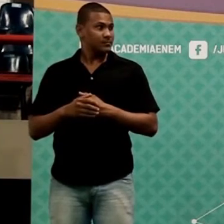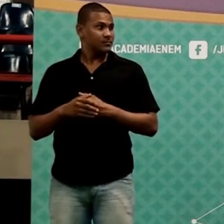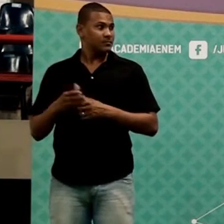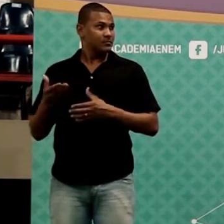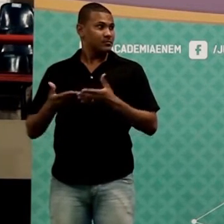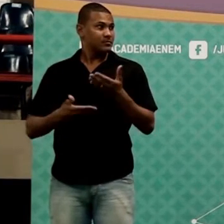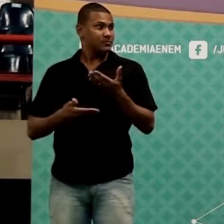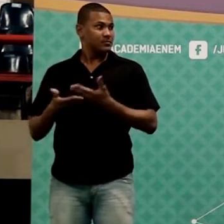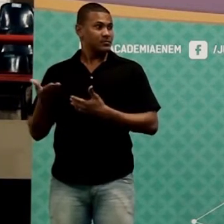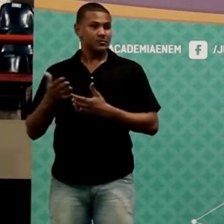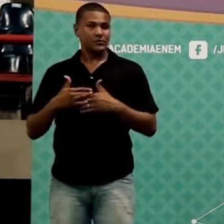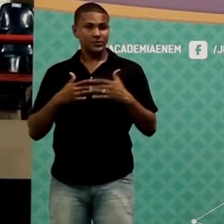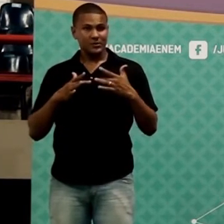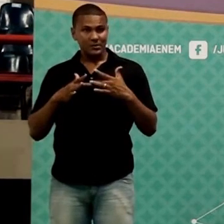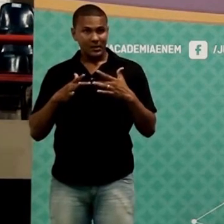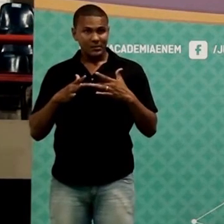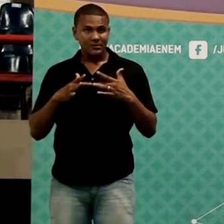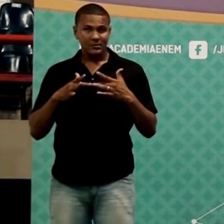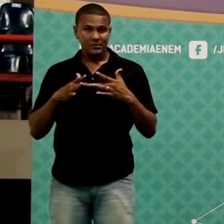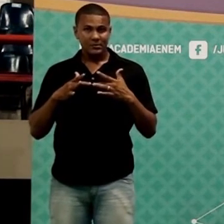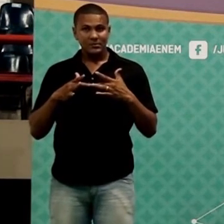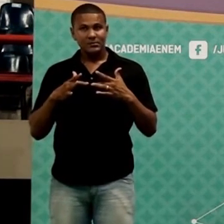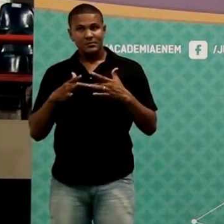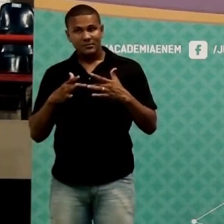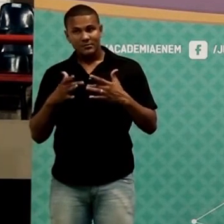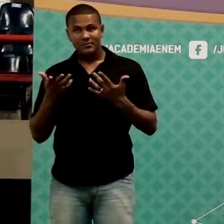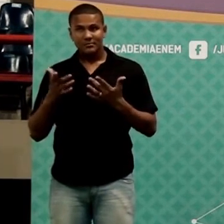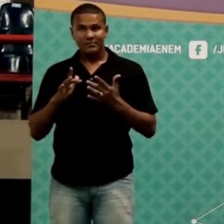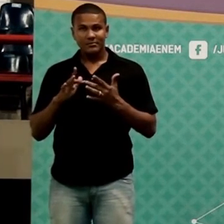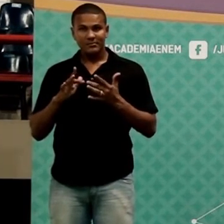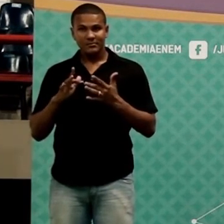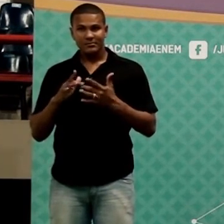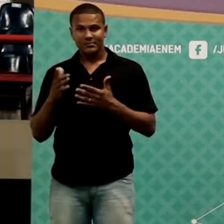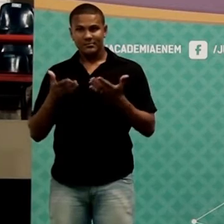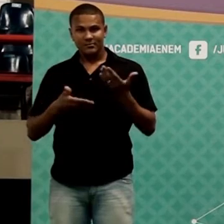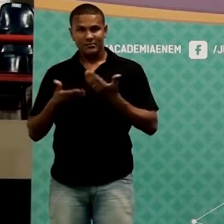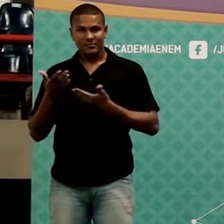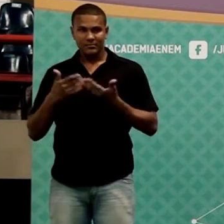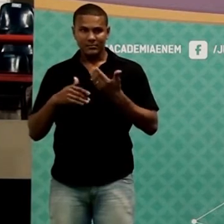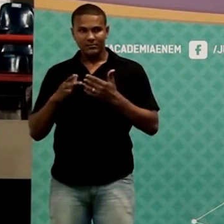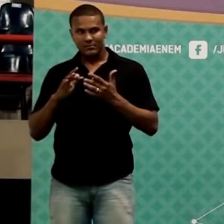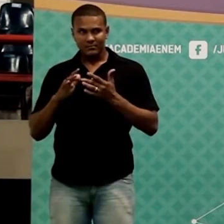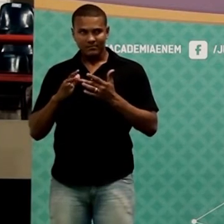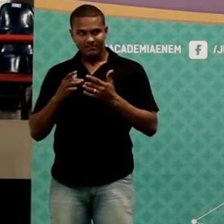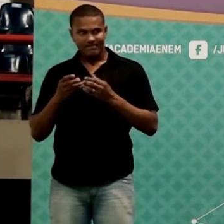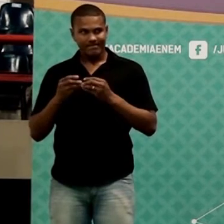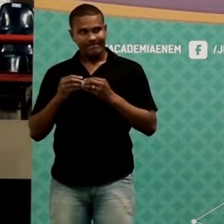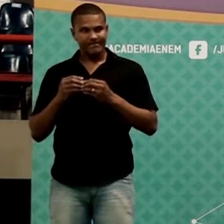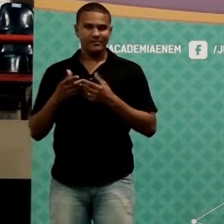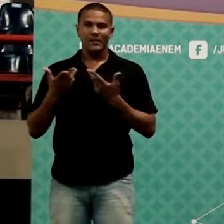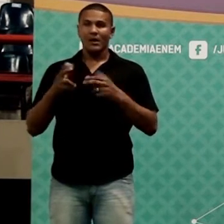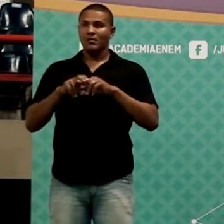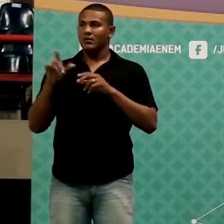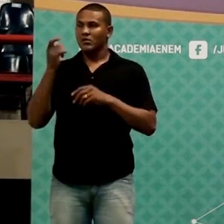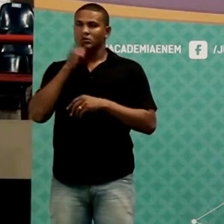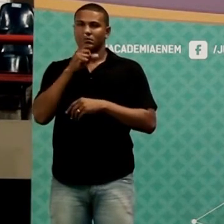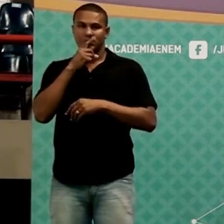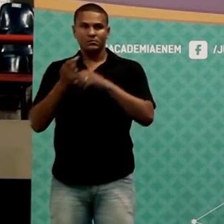de contatos imediatos, tá certo? Ele lhe dava uma vantagem